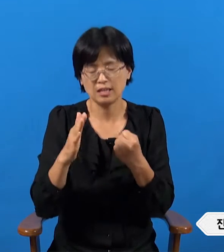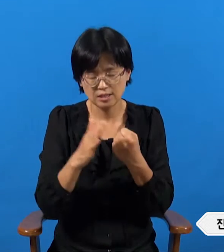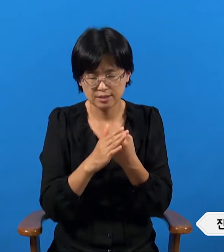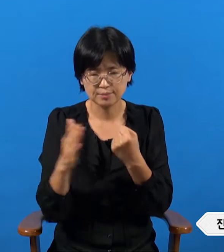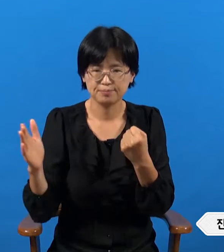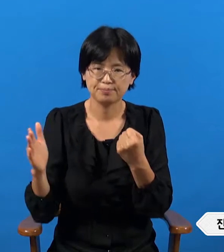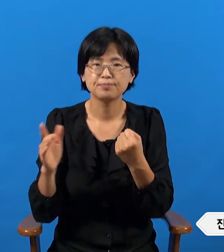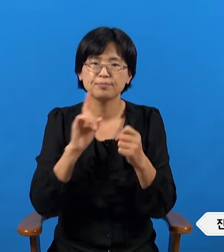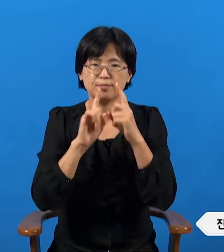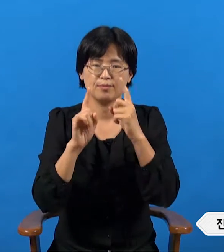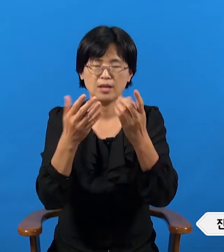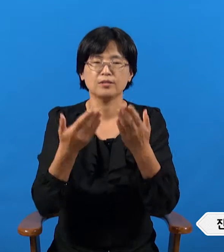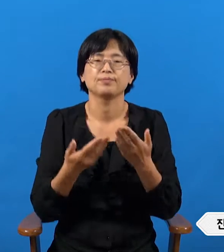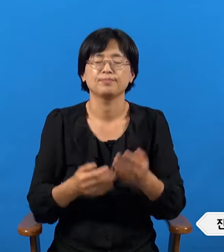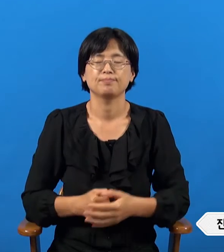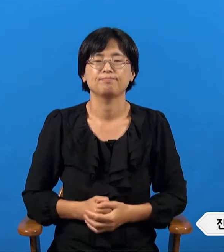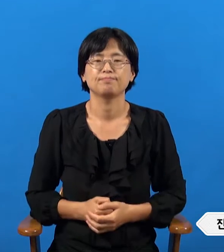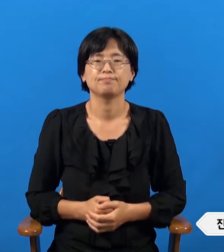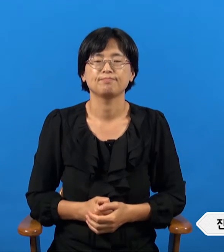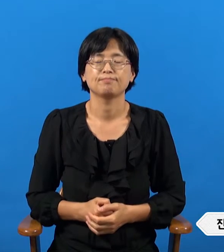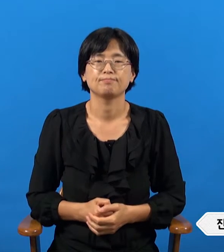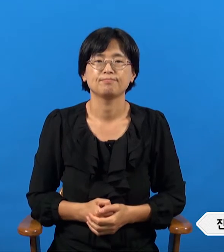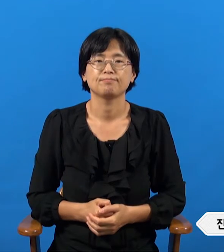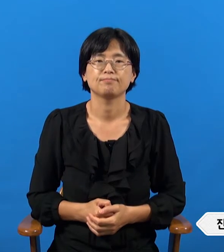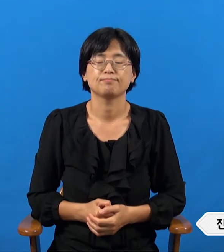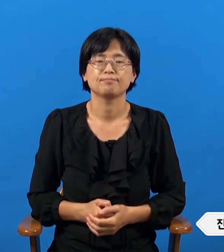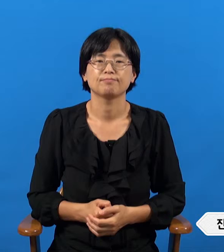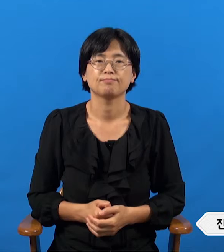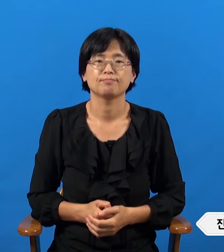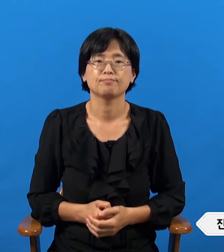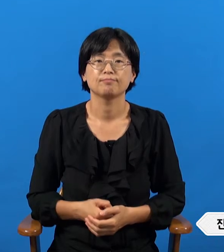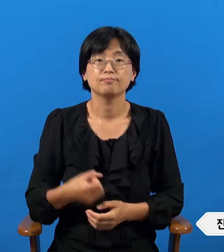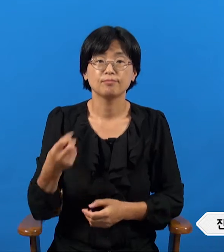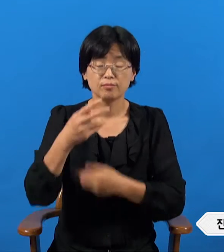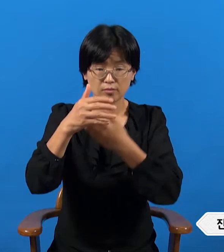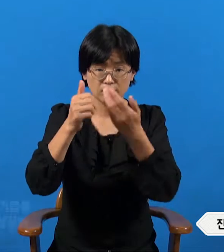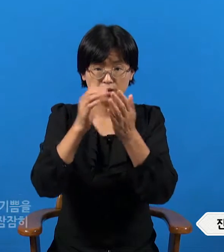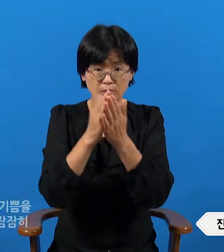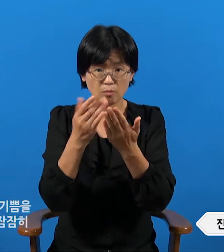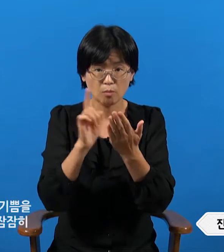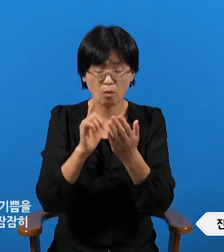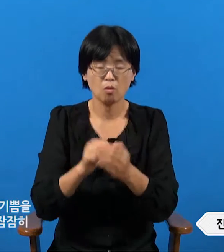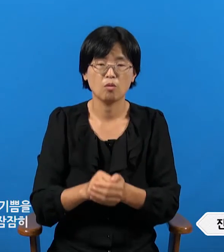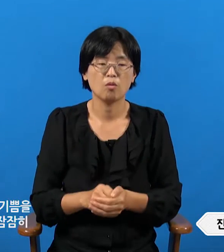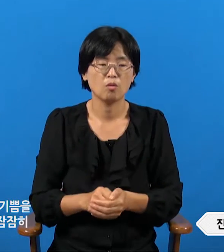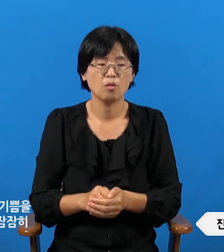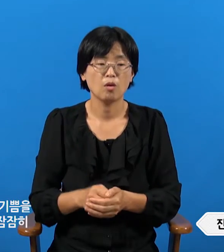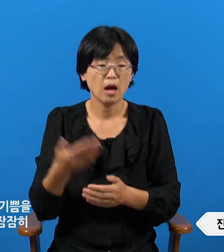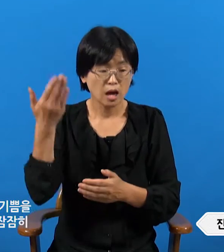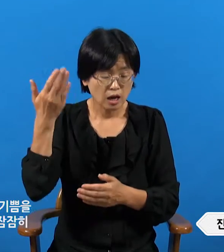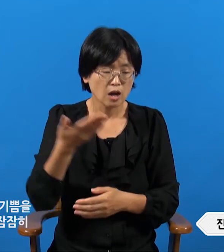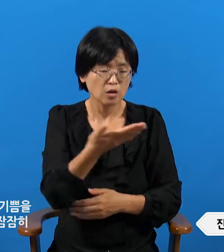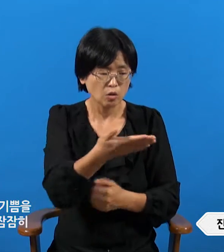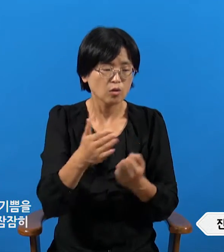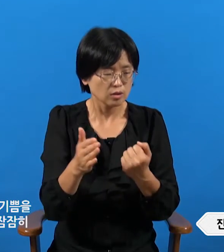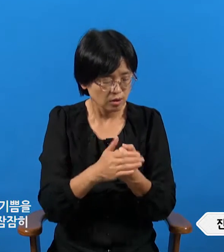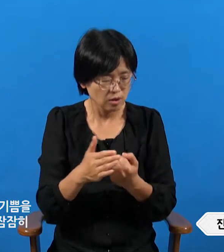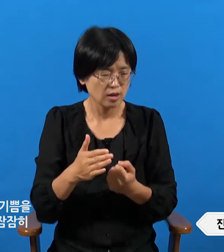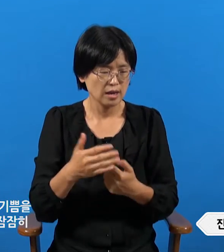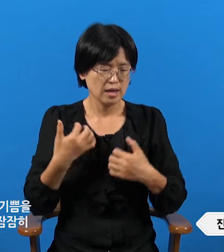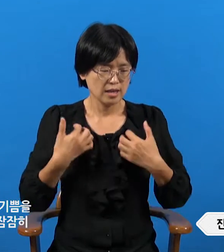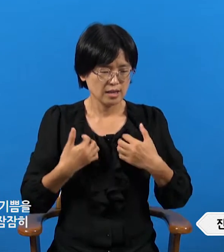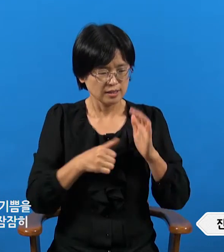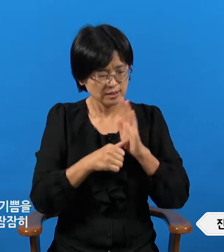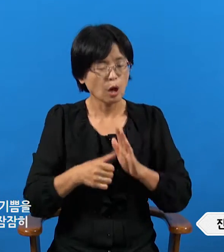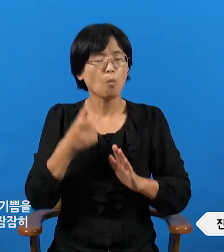라고 성경은 말씀하고 있습니다. 그래서 스바냐 3장 10절 말씀합니다. 그가 너로 말미암아